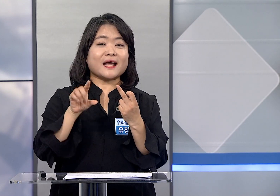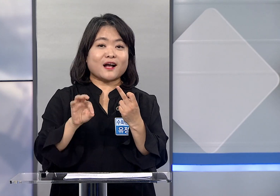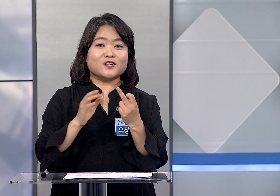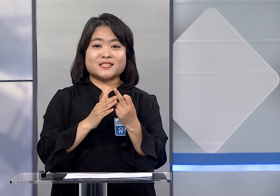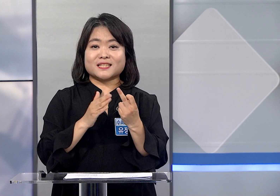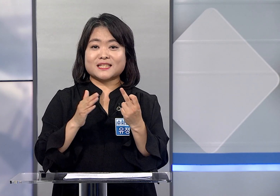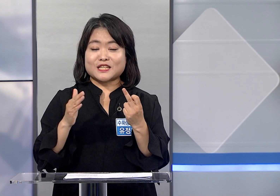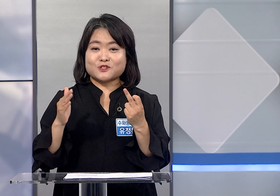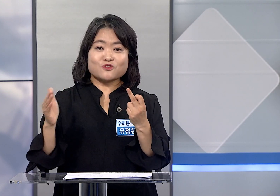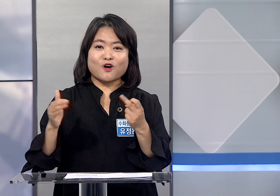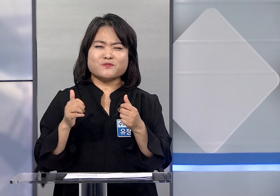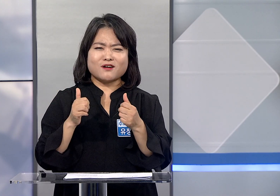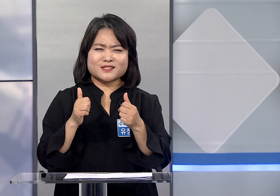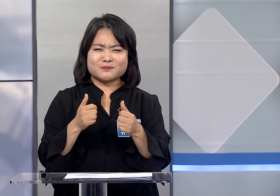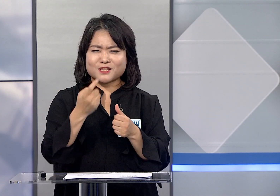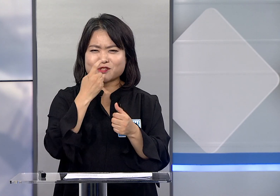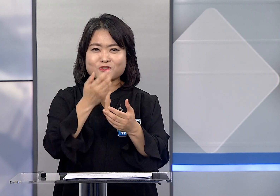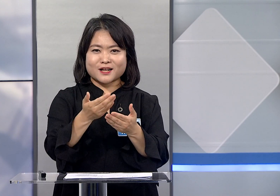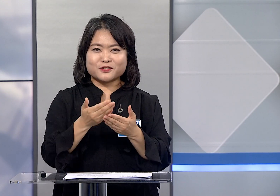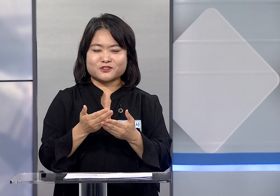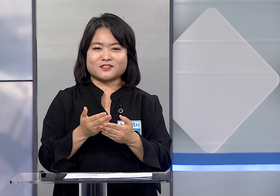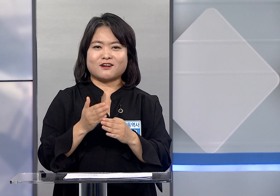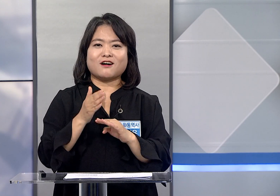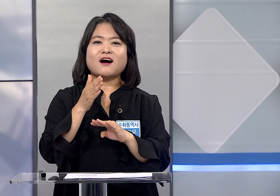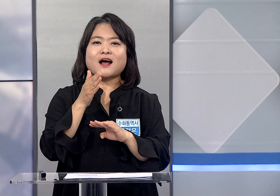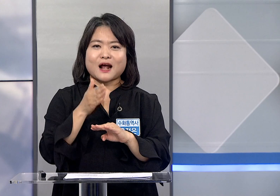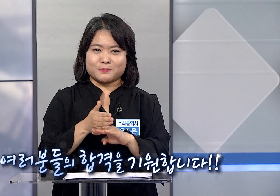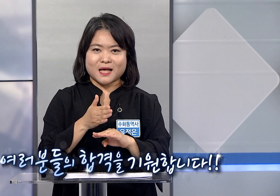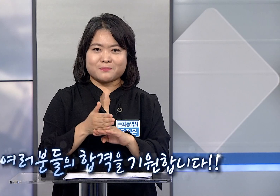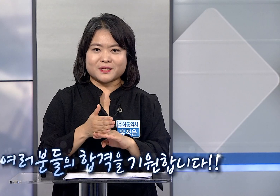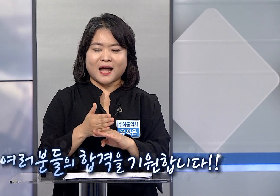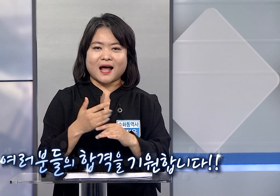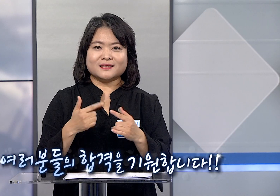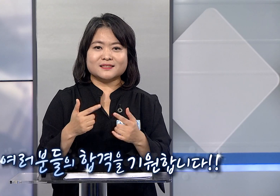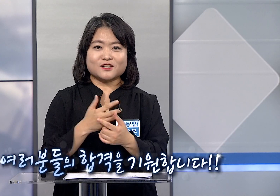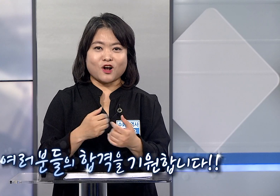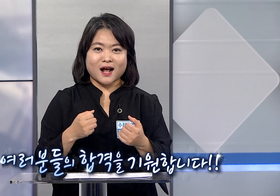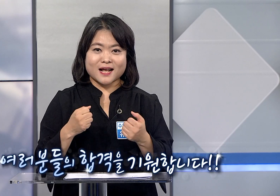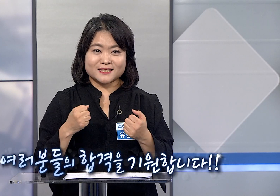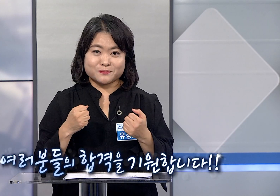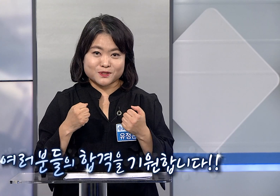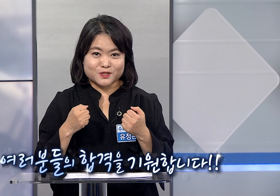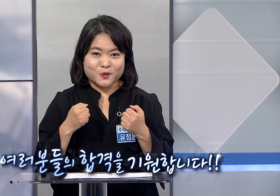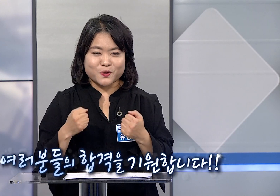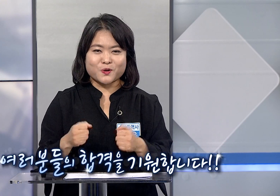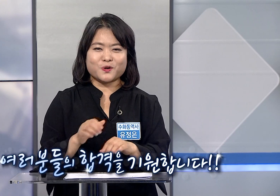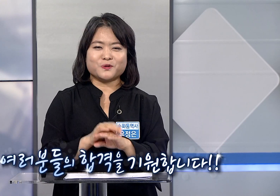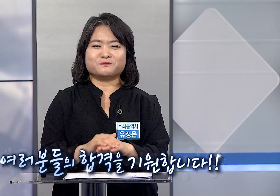12강에 걸친 긴 수업 열심히 수강해 주셔서 감사합니다. 늘 건강하십시오.